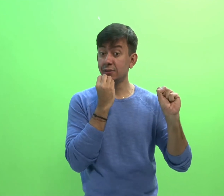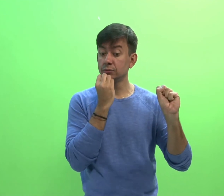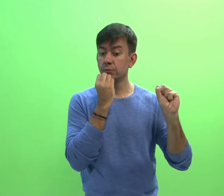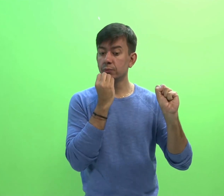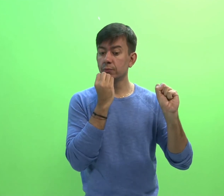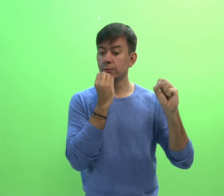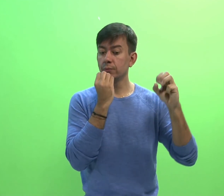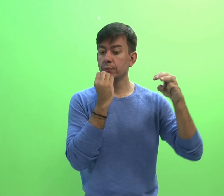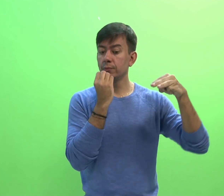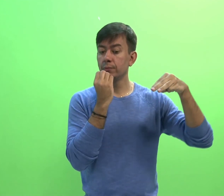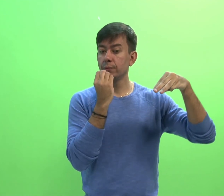movimento.